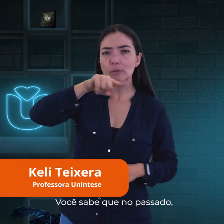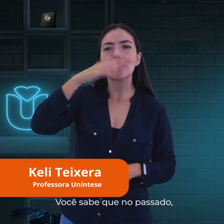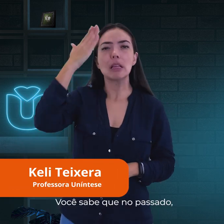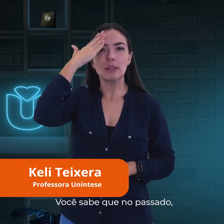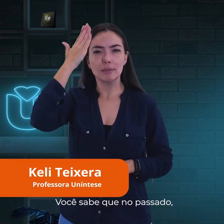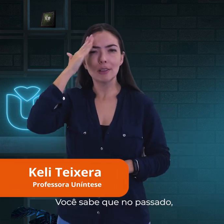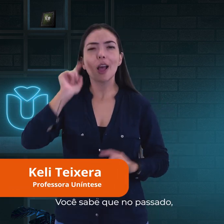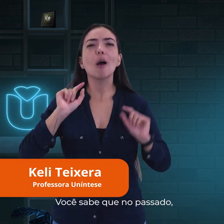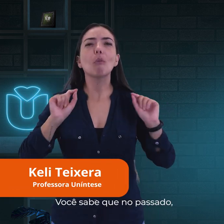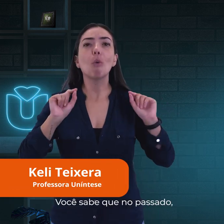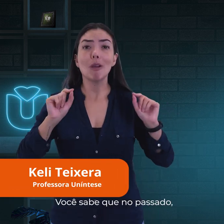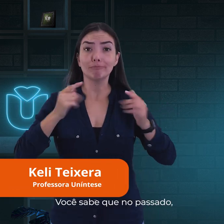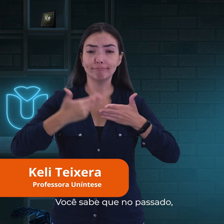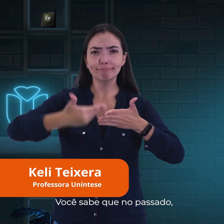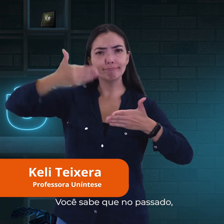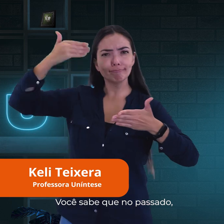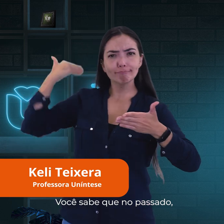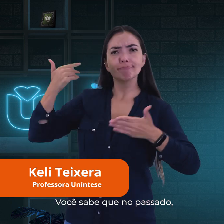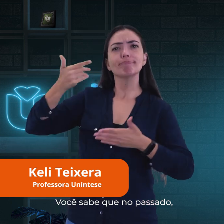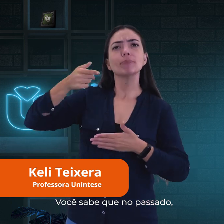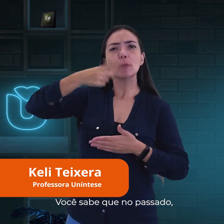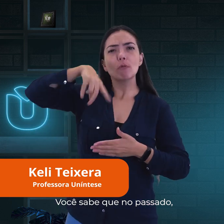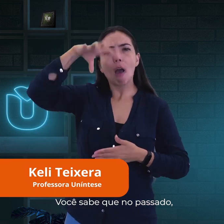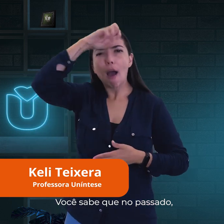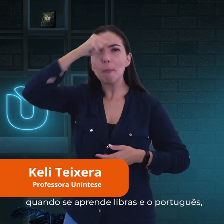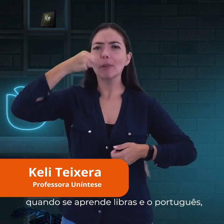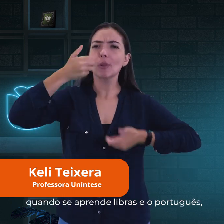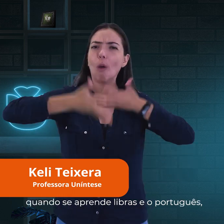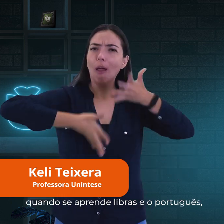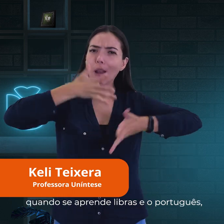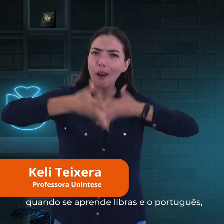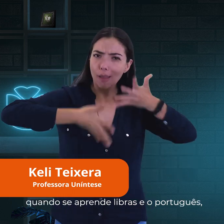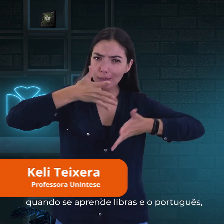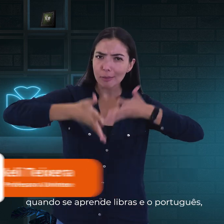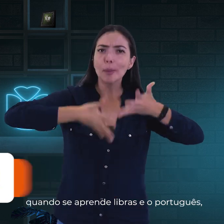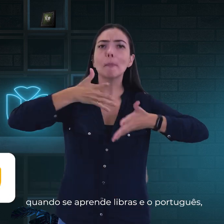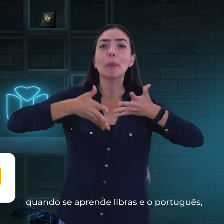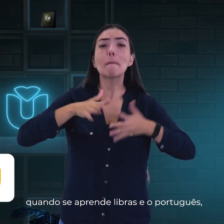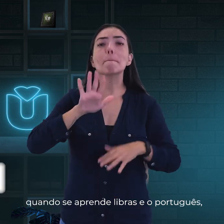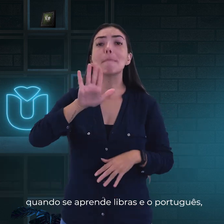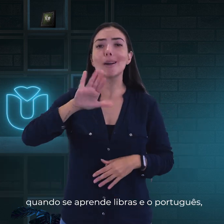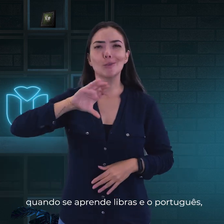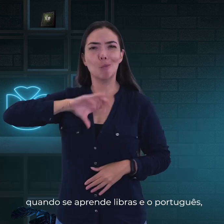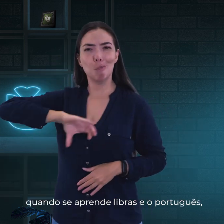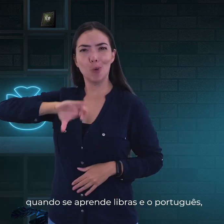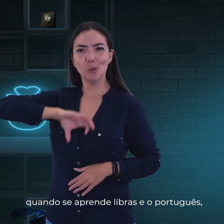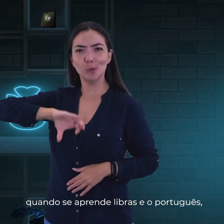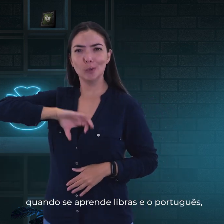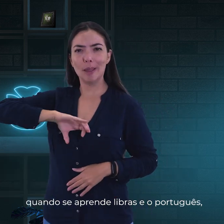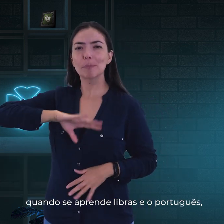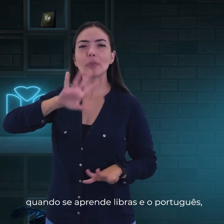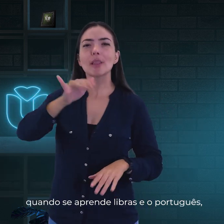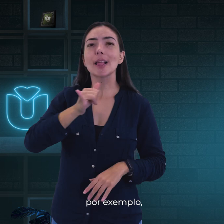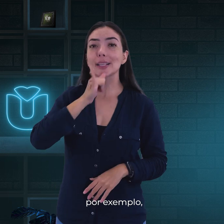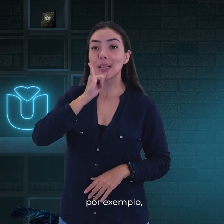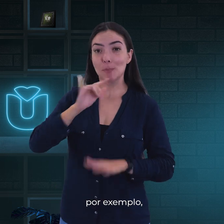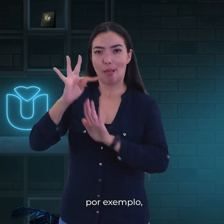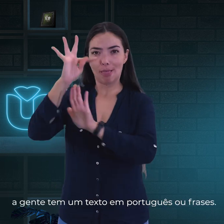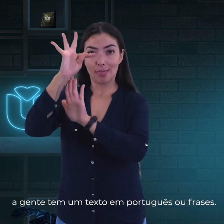Você sabe que no passado, quando se aprende Libras e o português, por exemplo, a gente